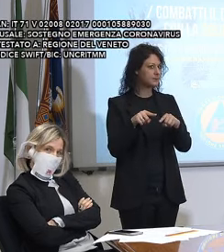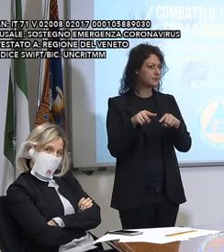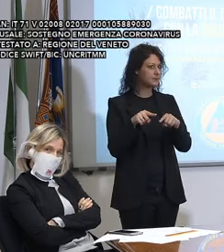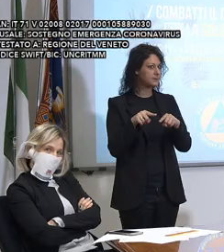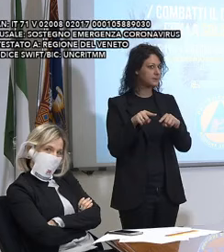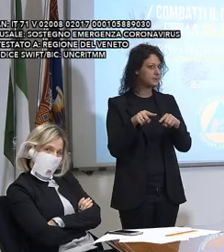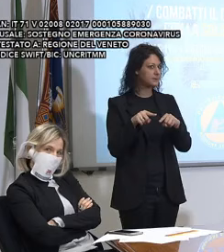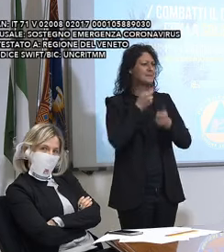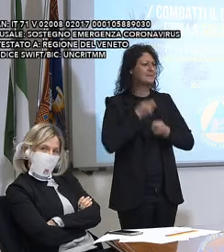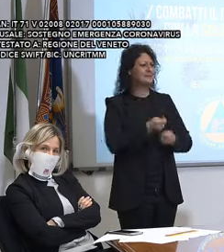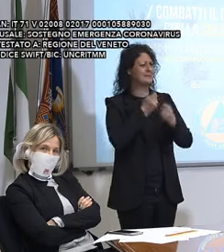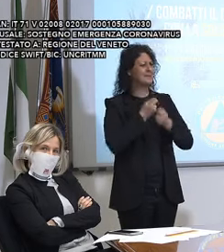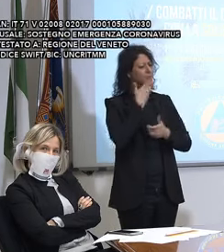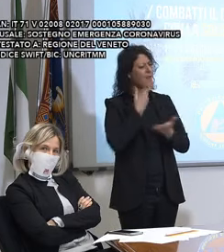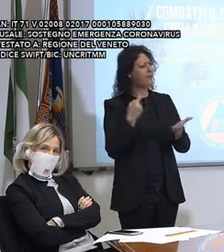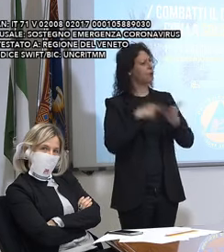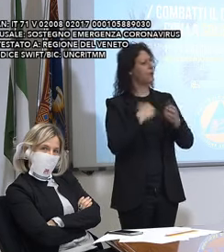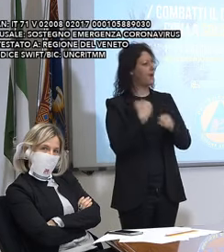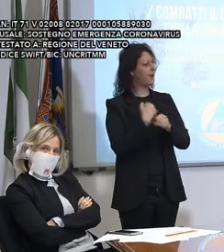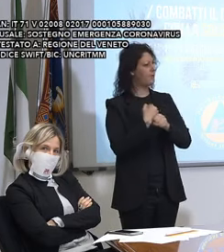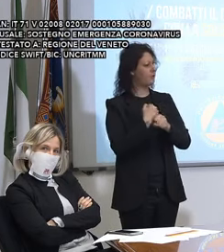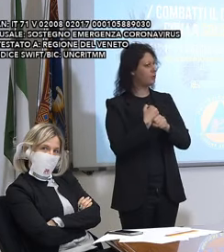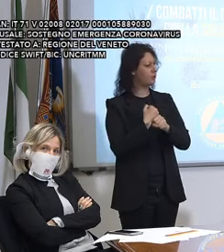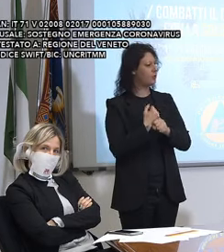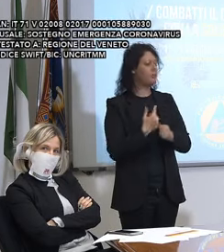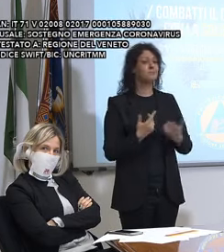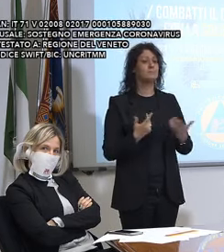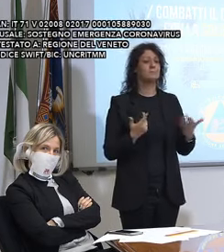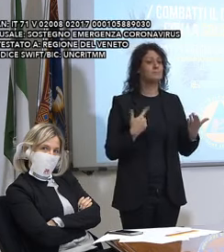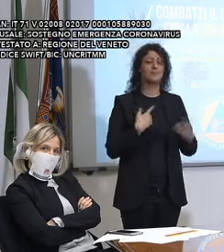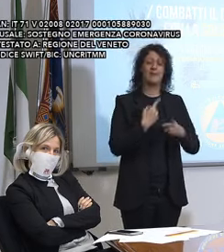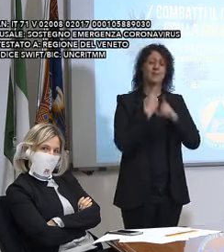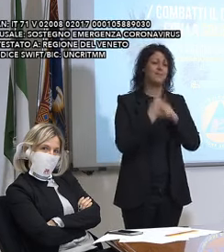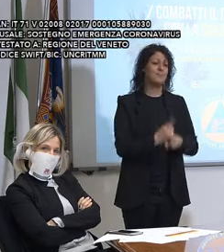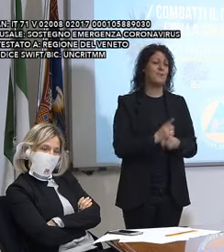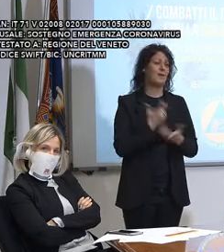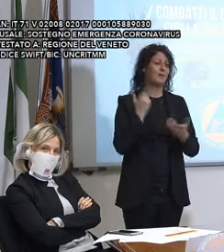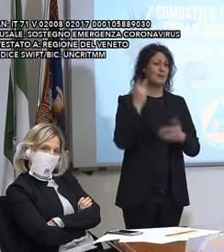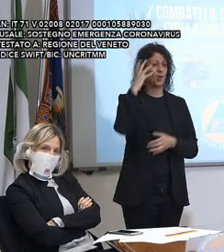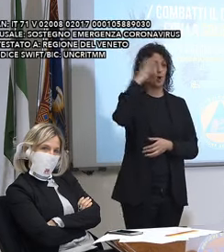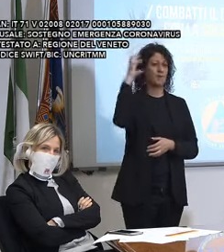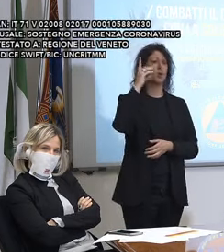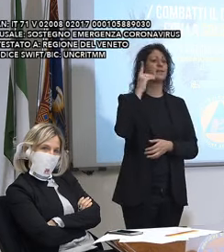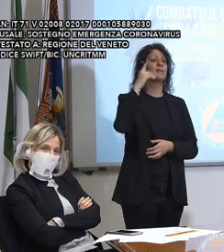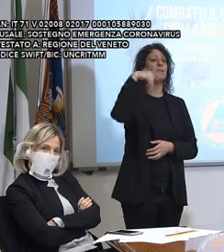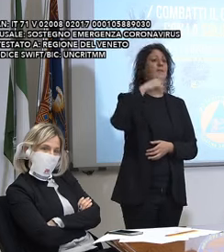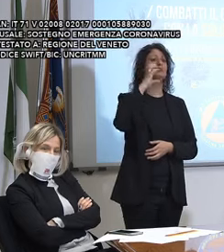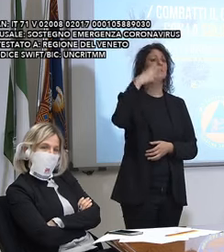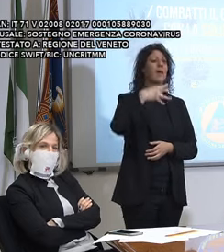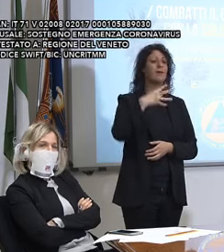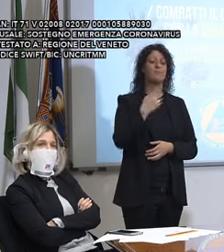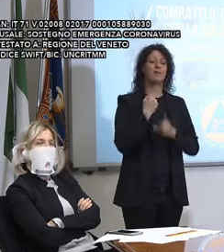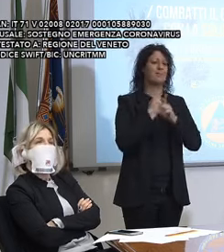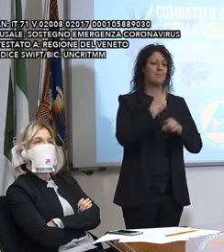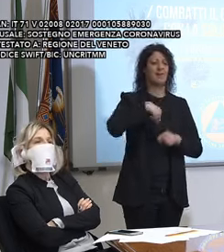al lavoro questo ministro? Sì, sì, ma dipende tutto dal decreto del Presidente del Consiglio dei Ministri, non dipende da noi. Noi abbiamo